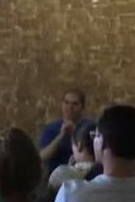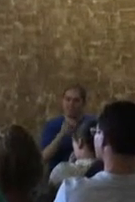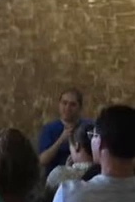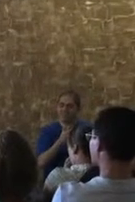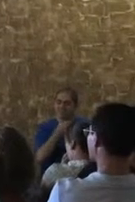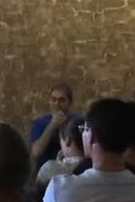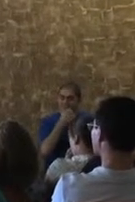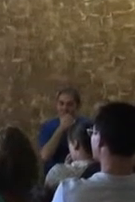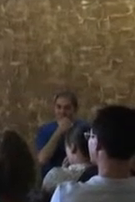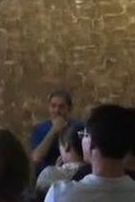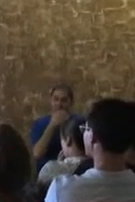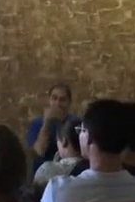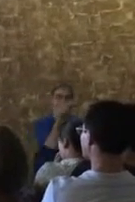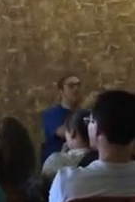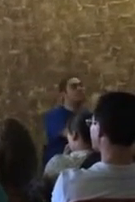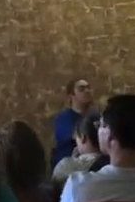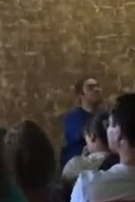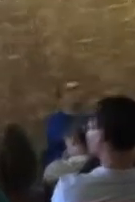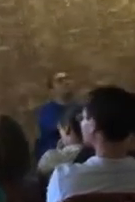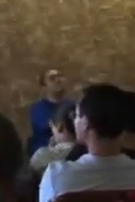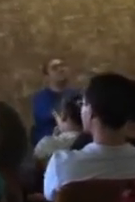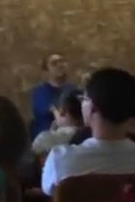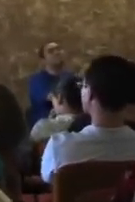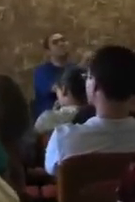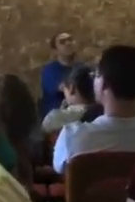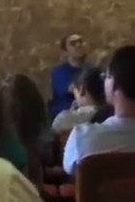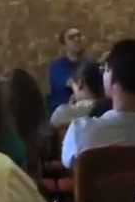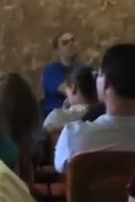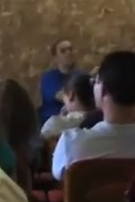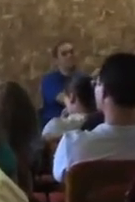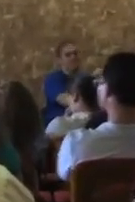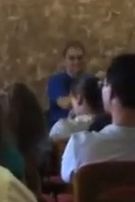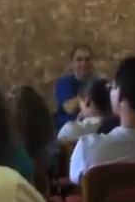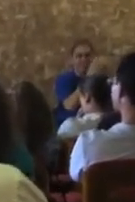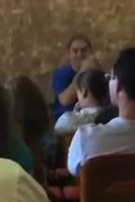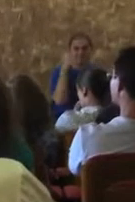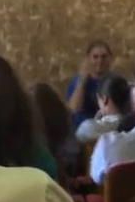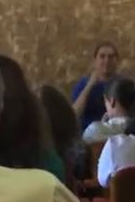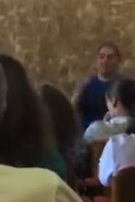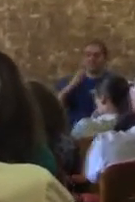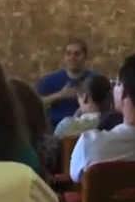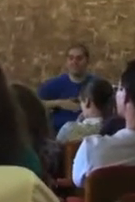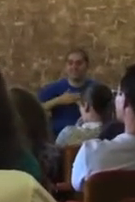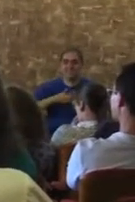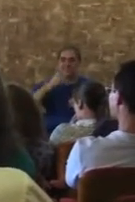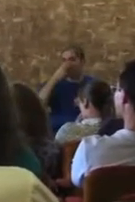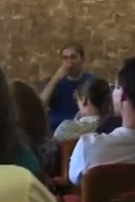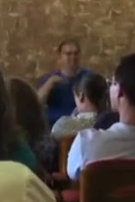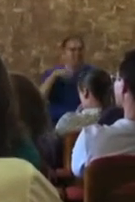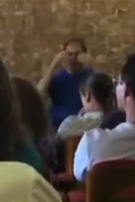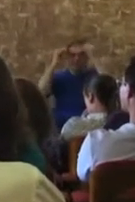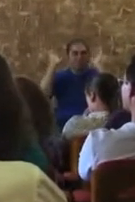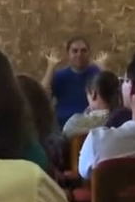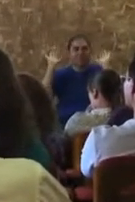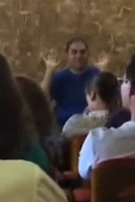Tratar bem, porque eu tratei bem da família dele. Eu fui pastor da família, pai dele, a mãe dele, o avô dele, todo mundo eu ajudava